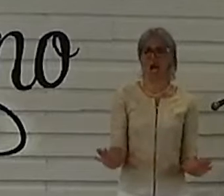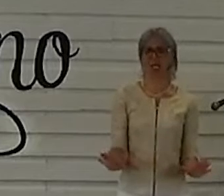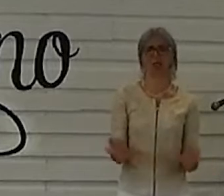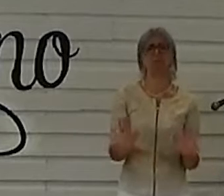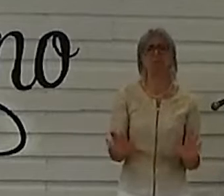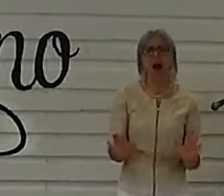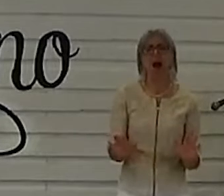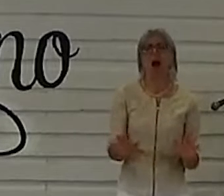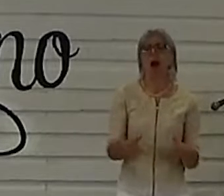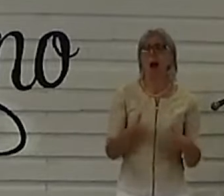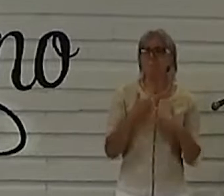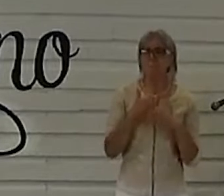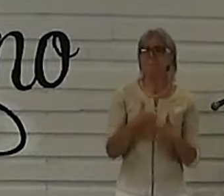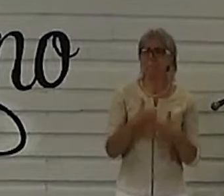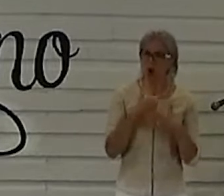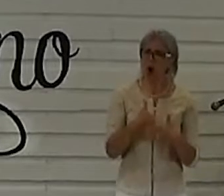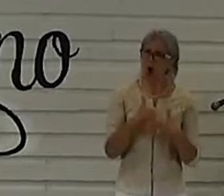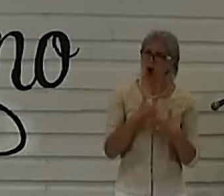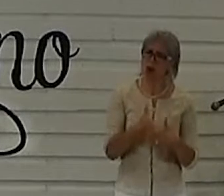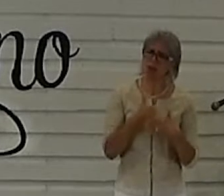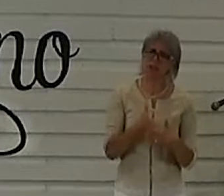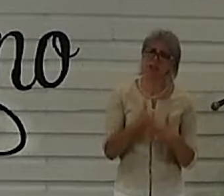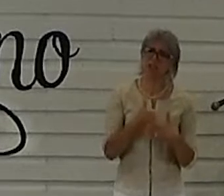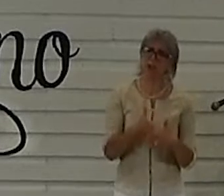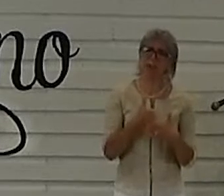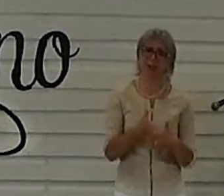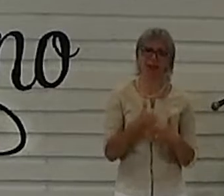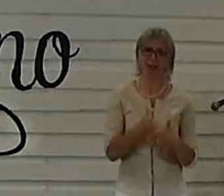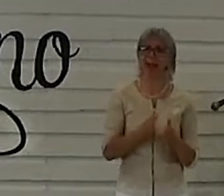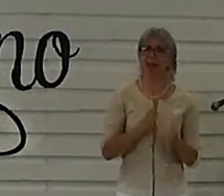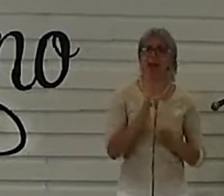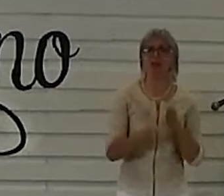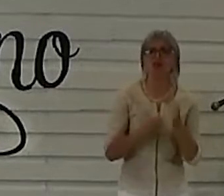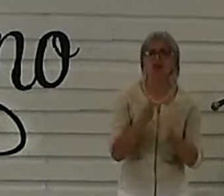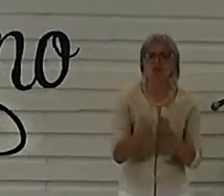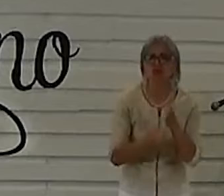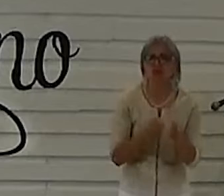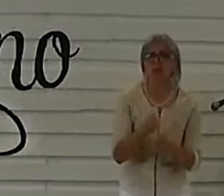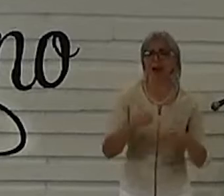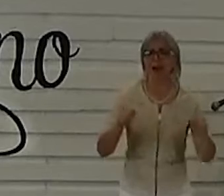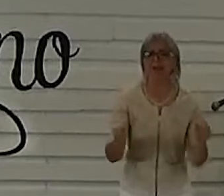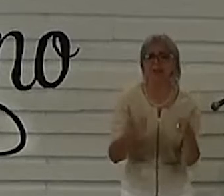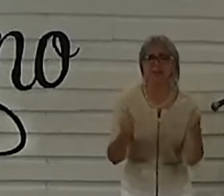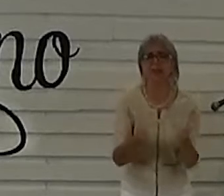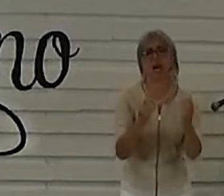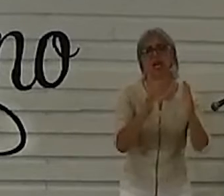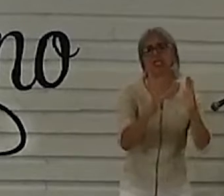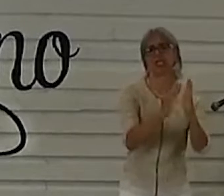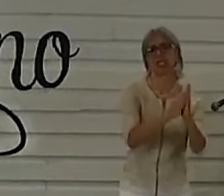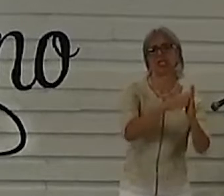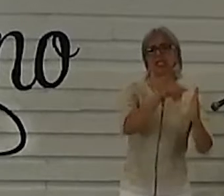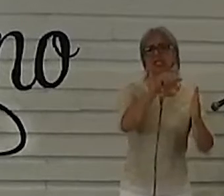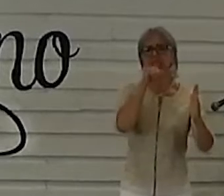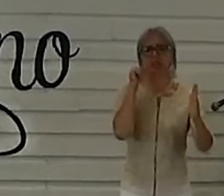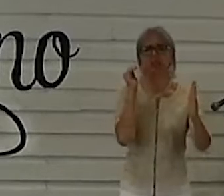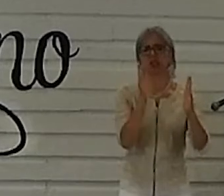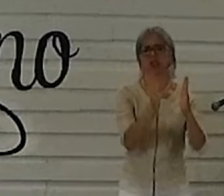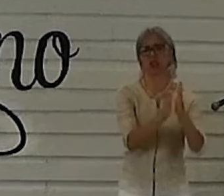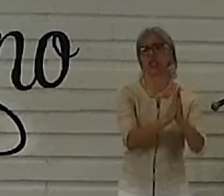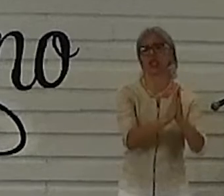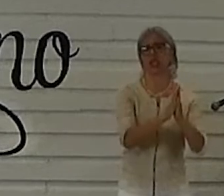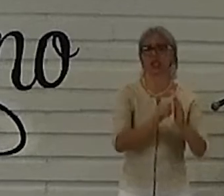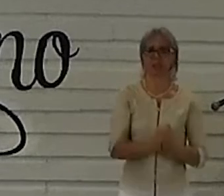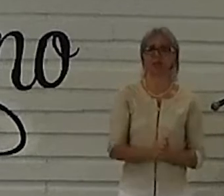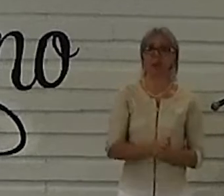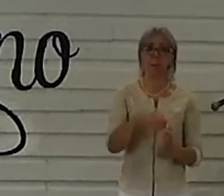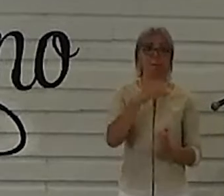partecipare, ad essere attivo, a partecipare a qualsiasi compito nel servizio. Mi è piaciuto molto la sorella